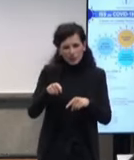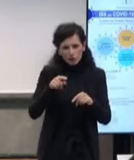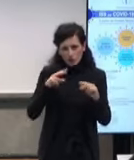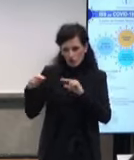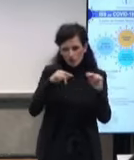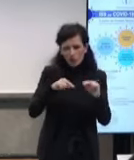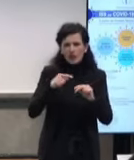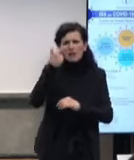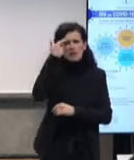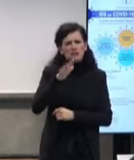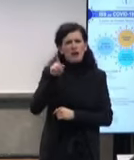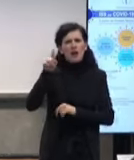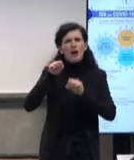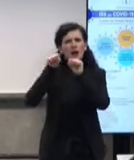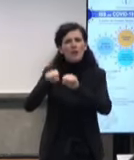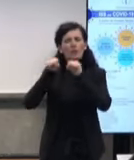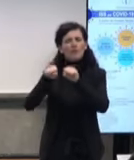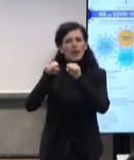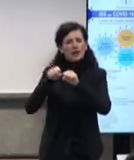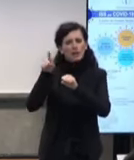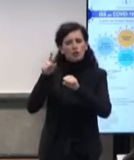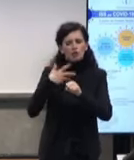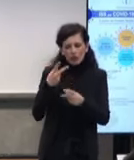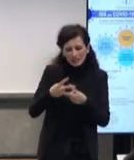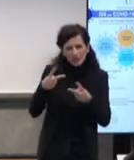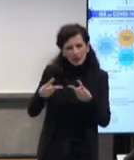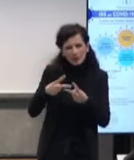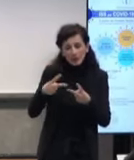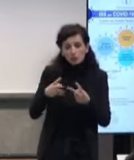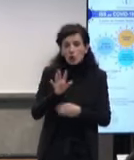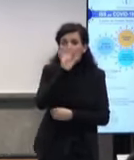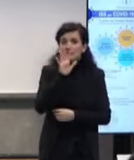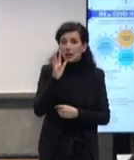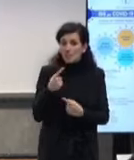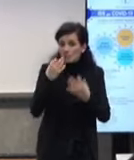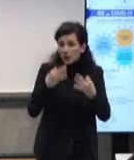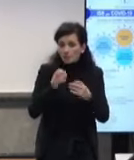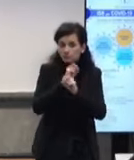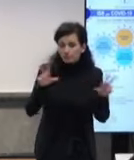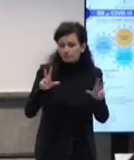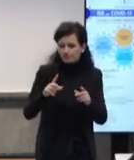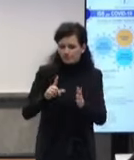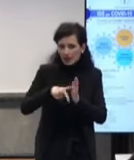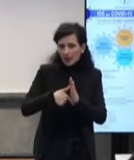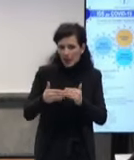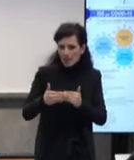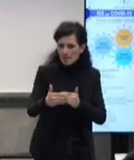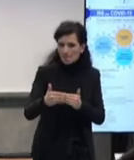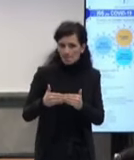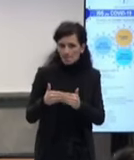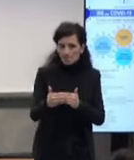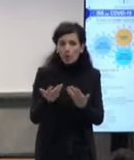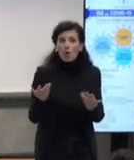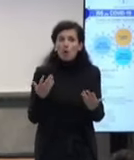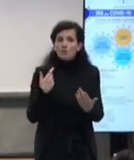questa sperimentazione dei test sierologici sarà avviata a breve secondo quello che è stato detto quindi se capisco bene secondo voi